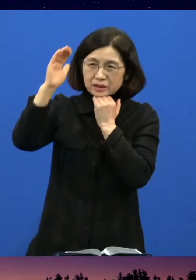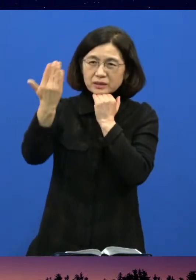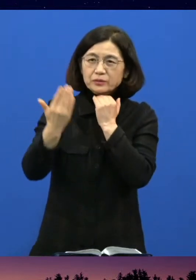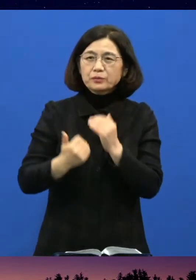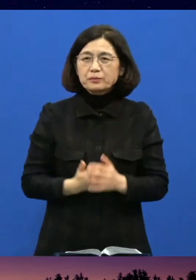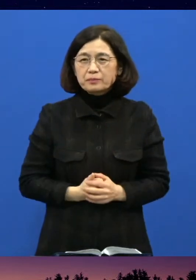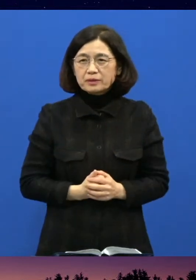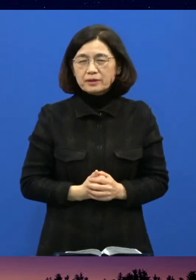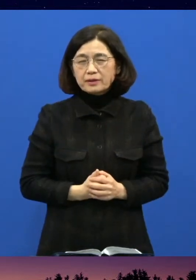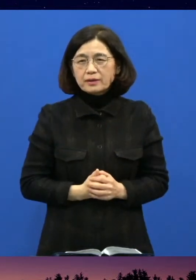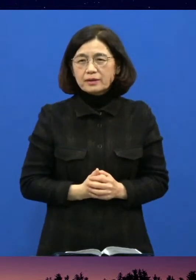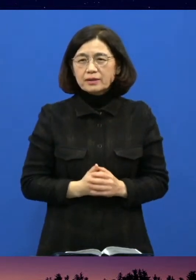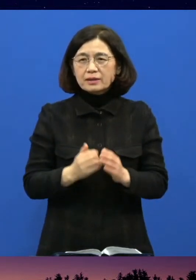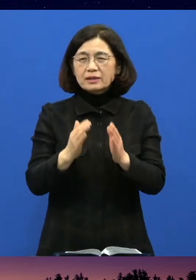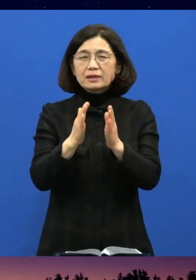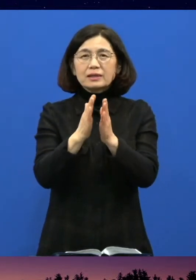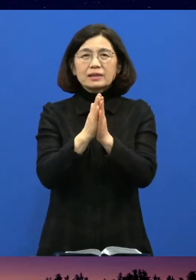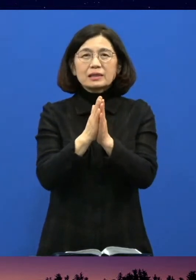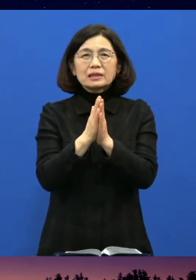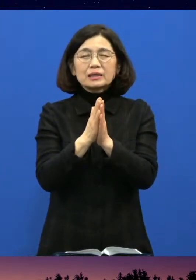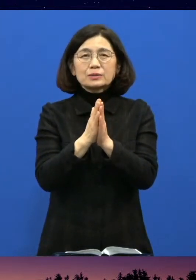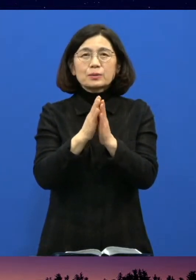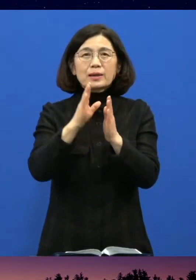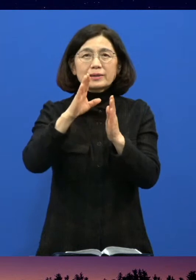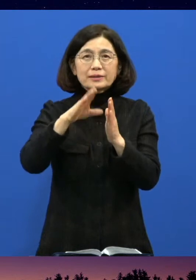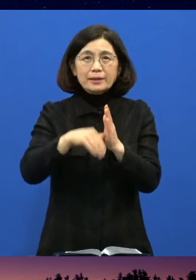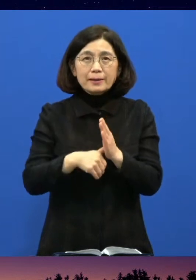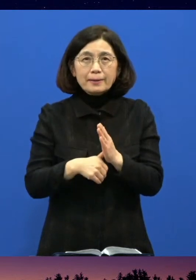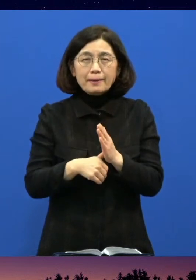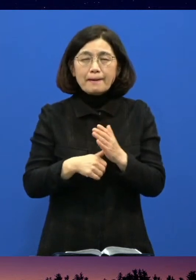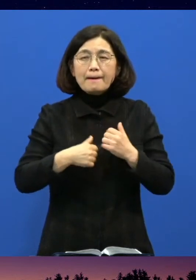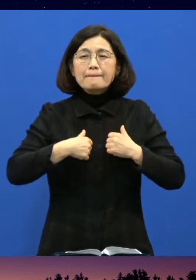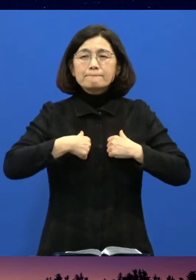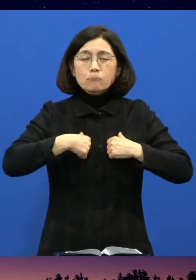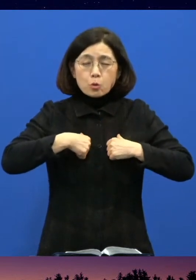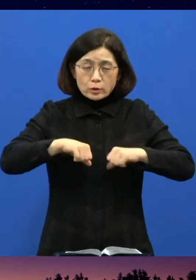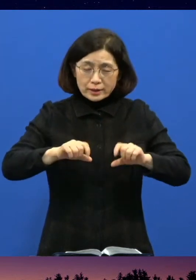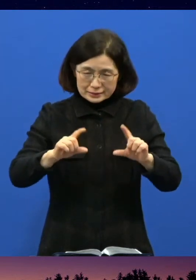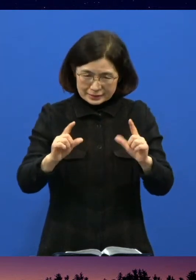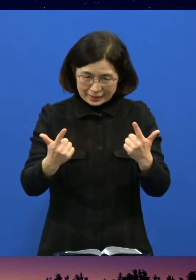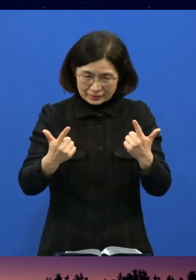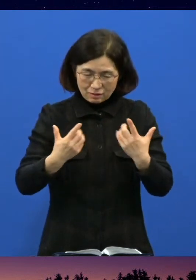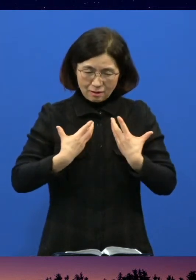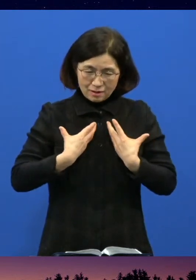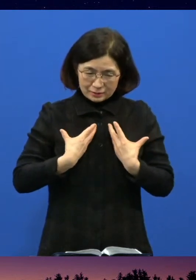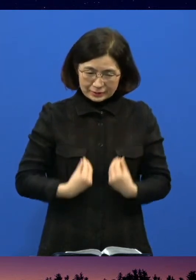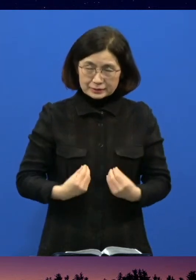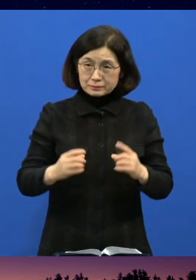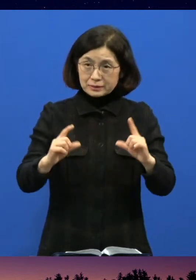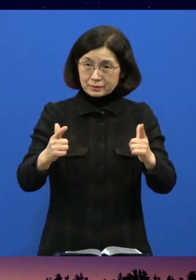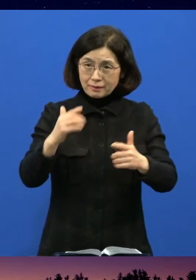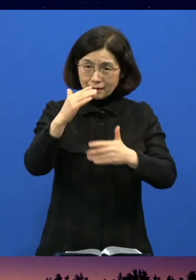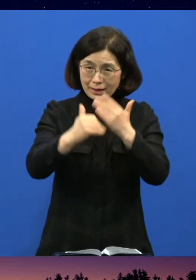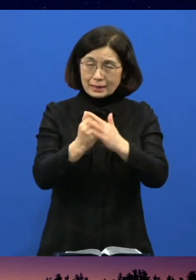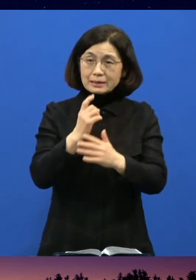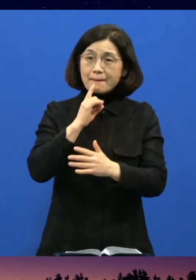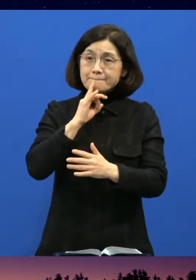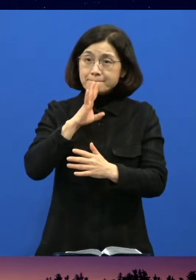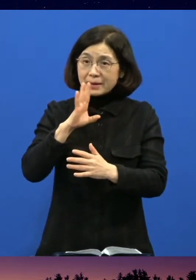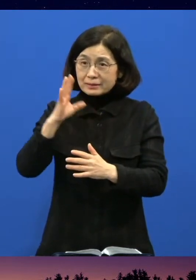그래서 기도에서 끈질김은 중요한 것이죠. 포기하지 않는 것, 낙심하지 않는 것, 매달리는 것, 끈질기게.